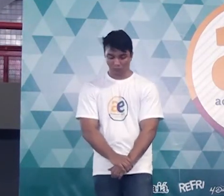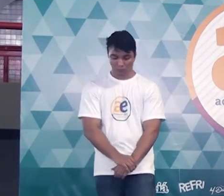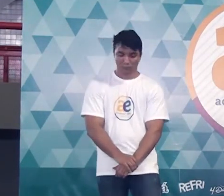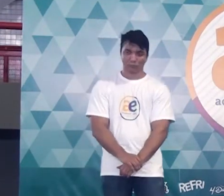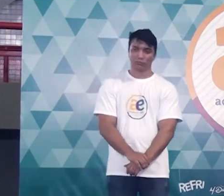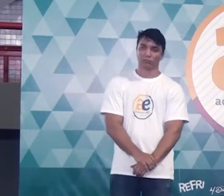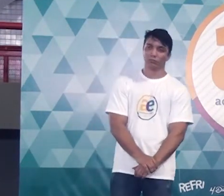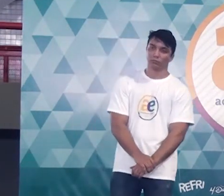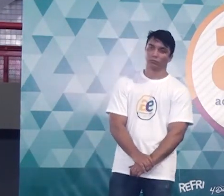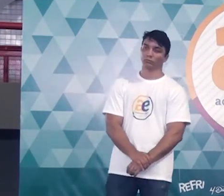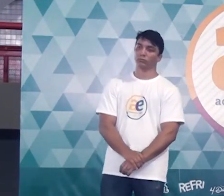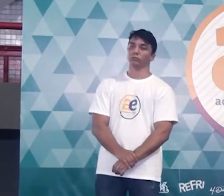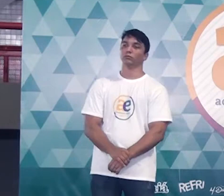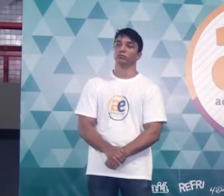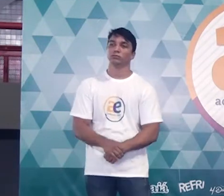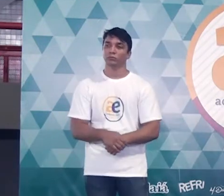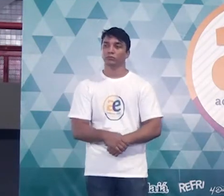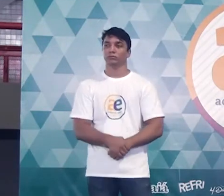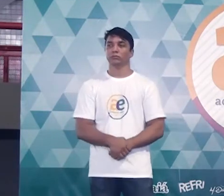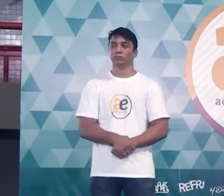Né?